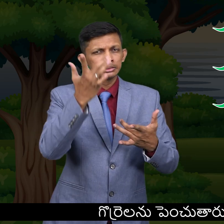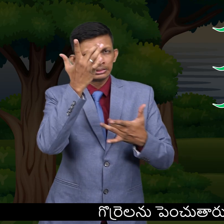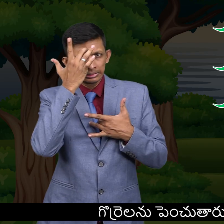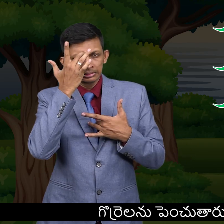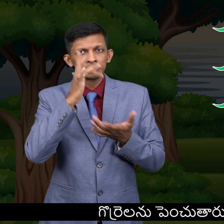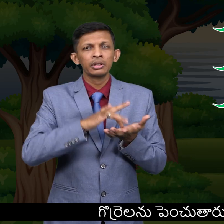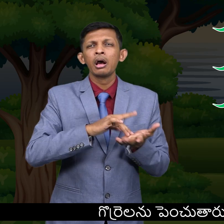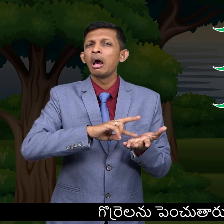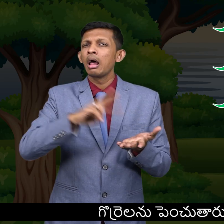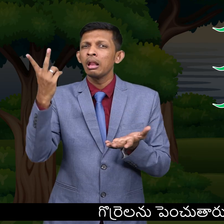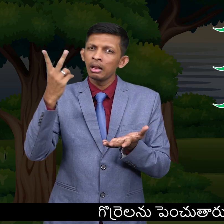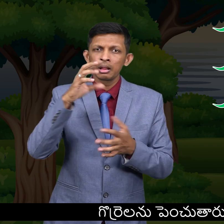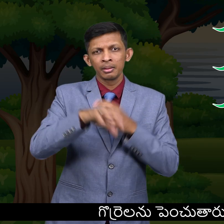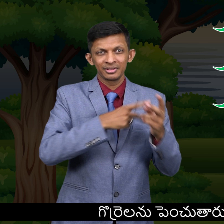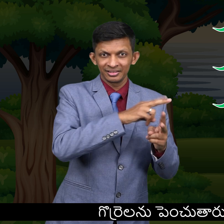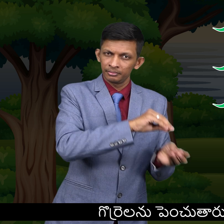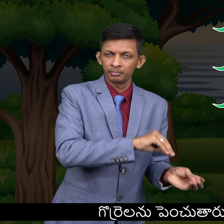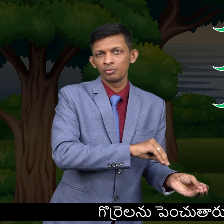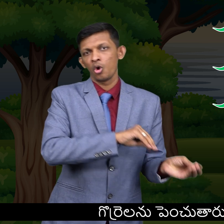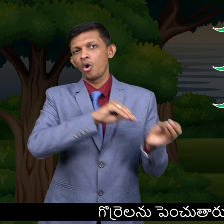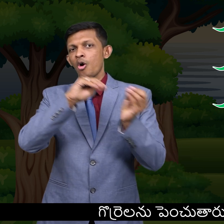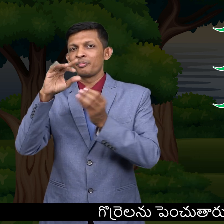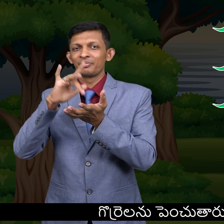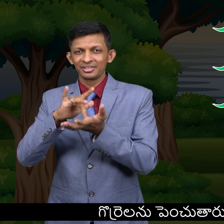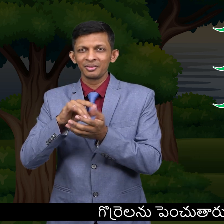వంటి సమస్యలను ఎదుర్కొంటారు.